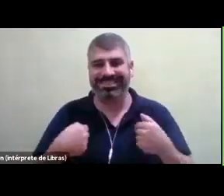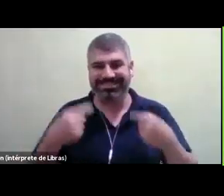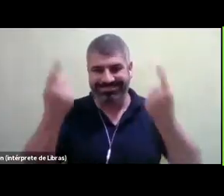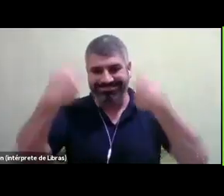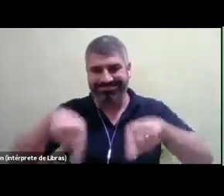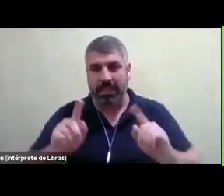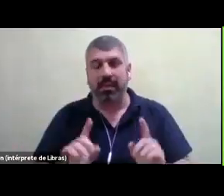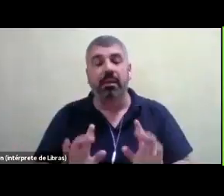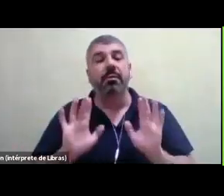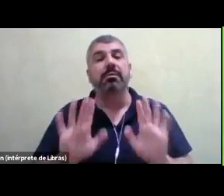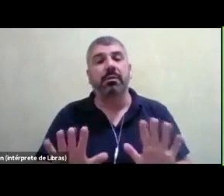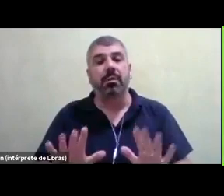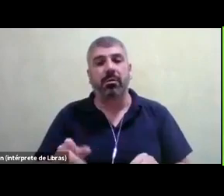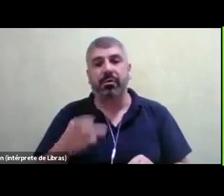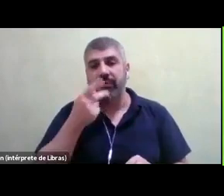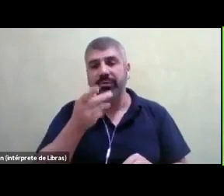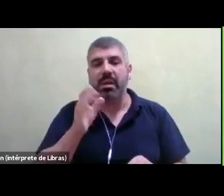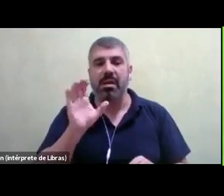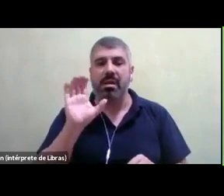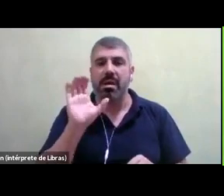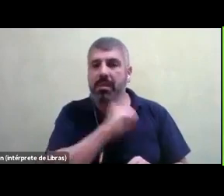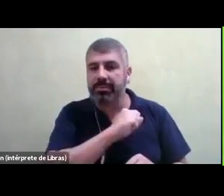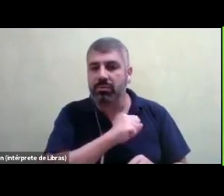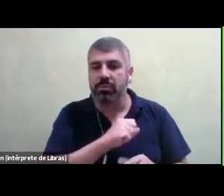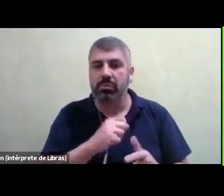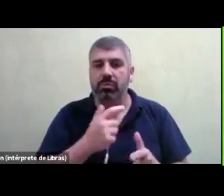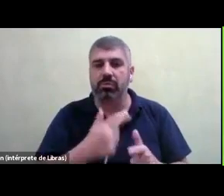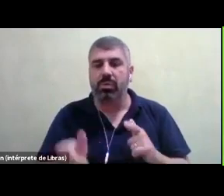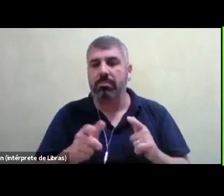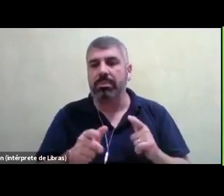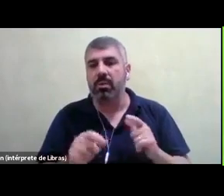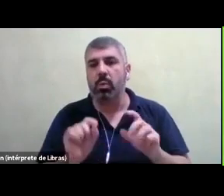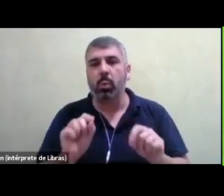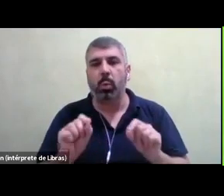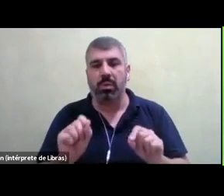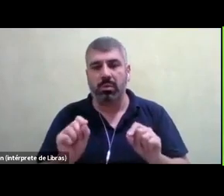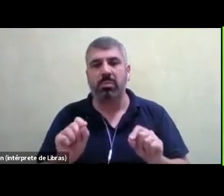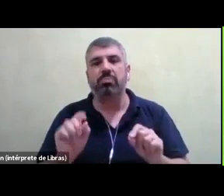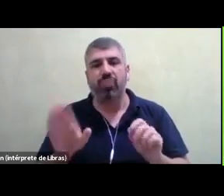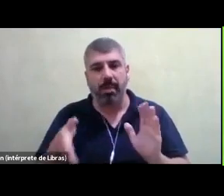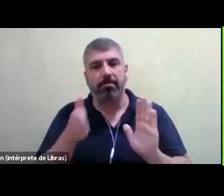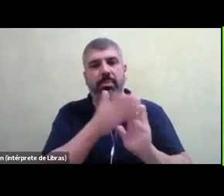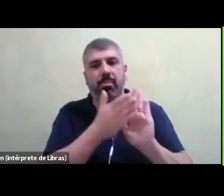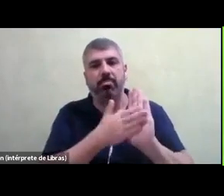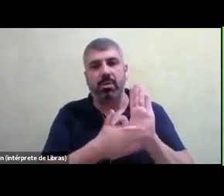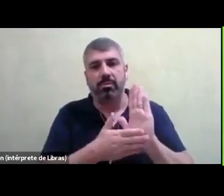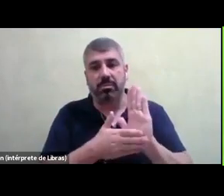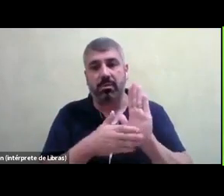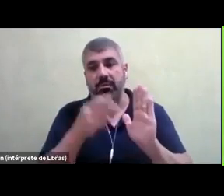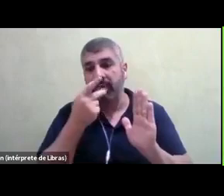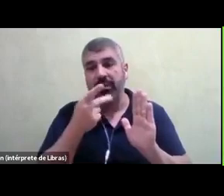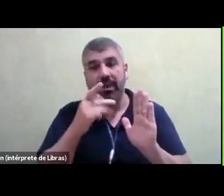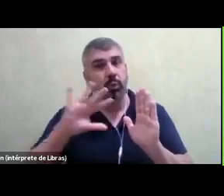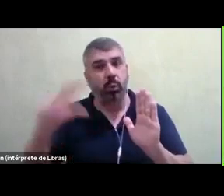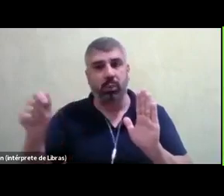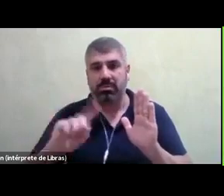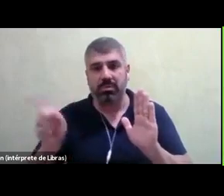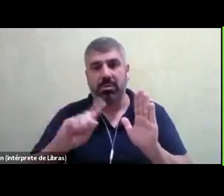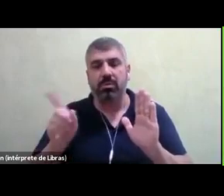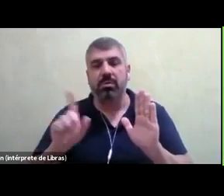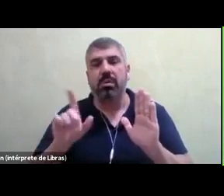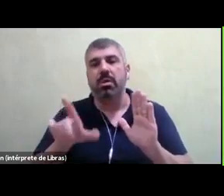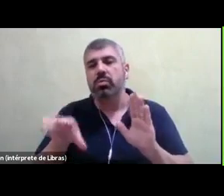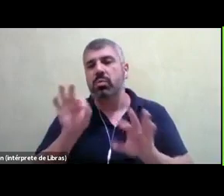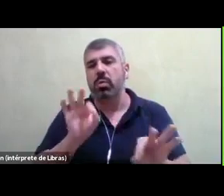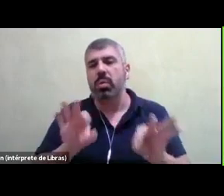Eu vou falar muito brevemente, né, das questões que a gente propõe. É claro que eu não falarei de todas, eu fiz uma escolha de